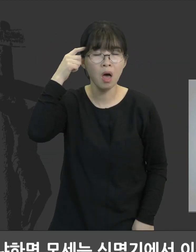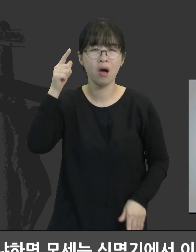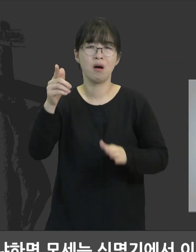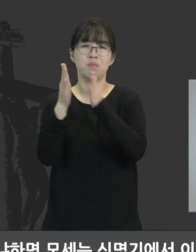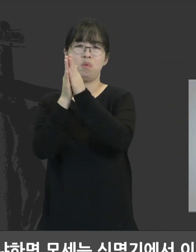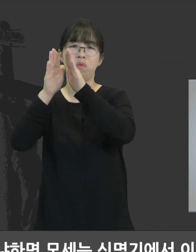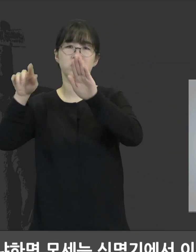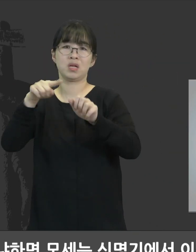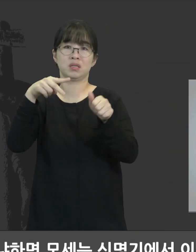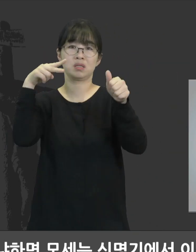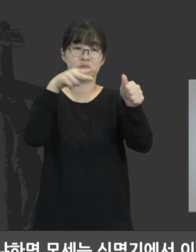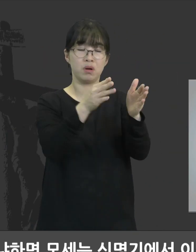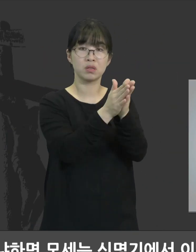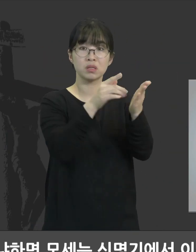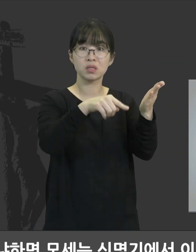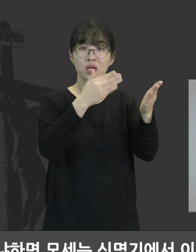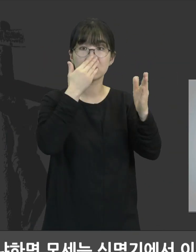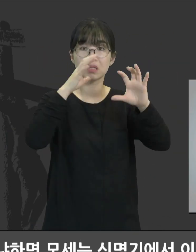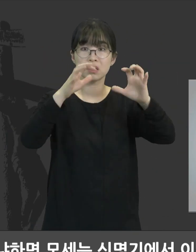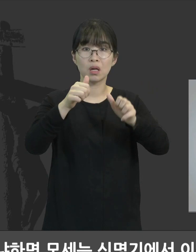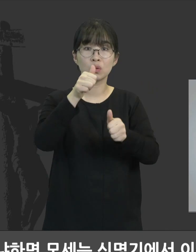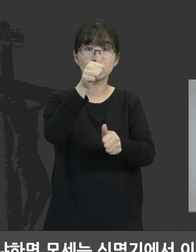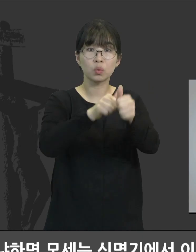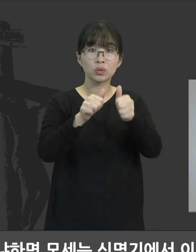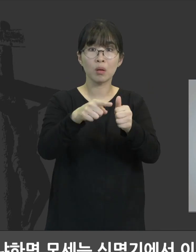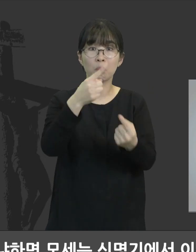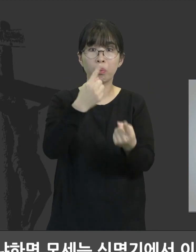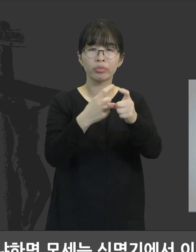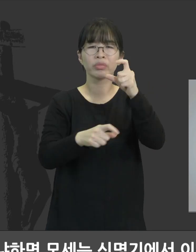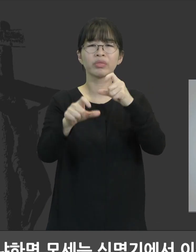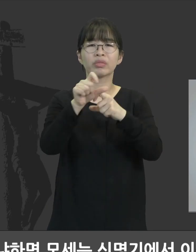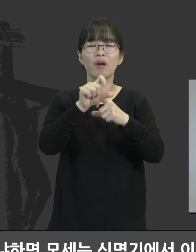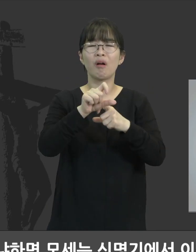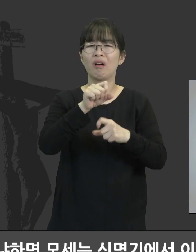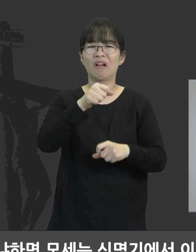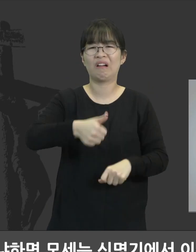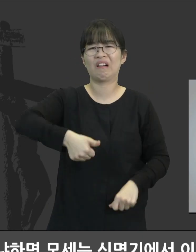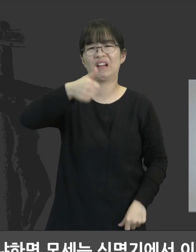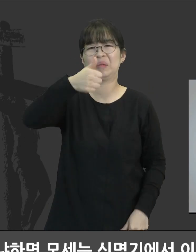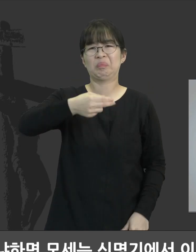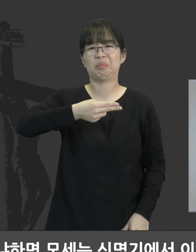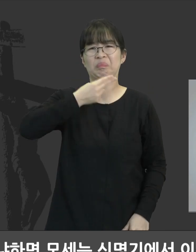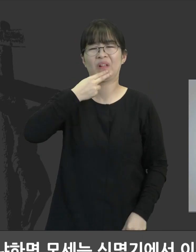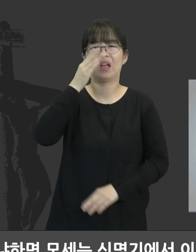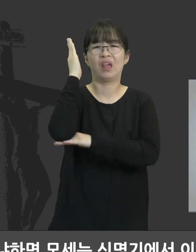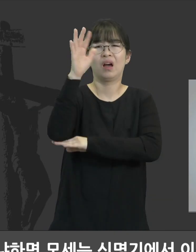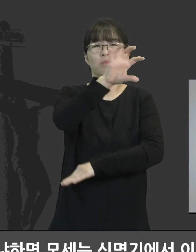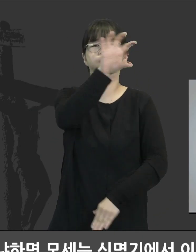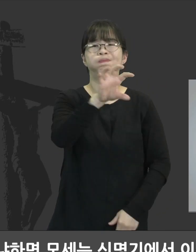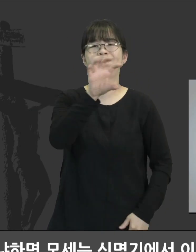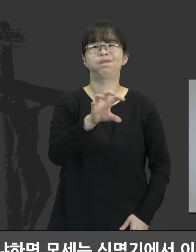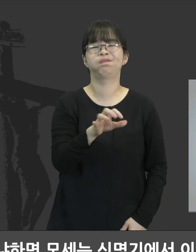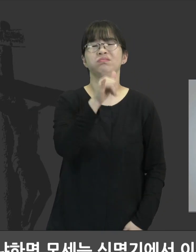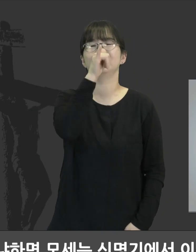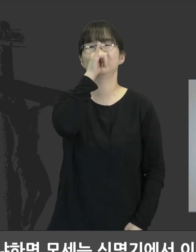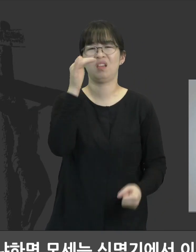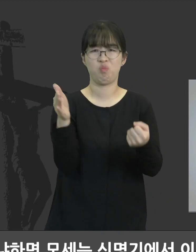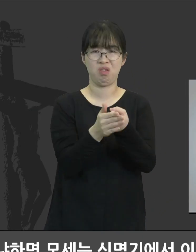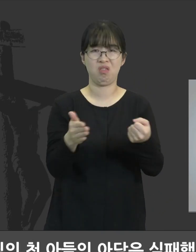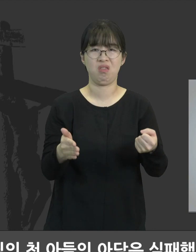신명기에서 이스라엘이 그들의 조상보다 더 나을 것이 없다고 거듭해서 말하고 있기 때문입니다. 하나님의